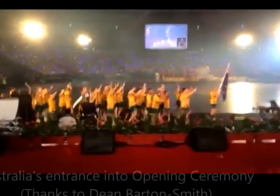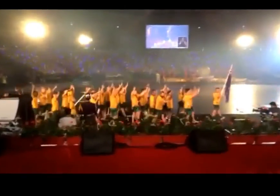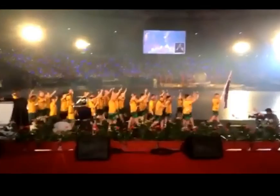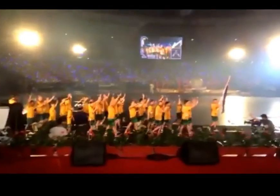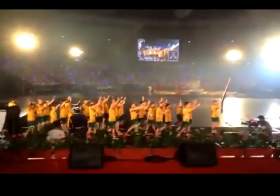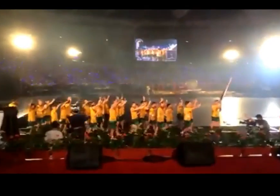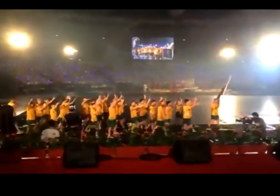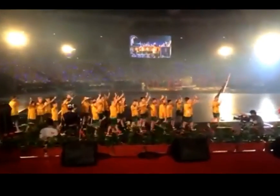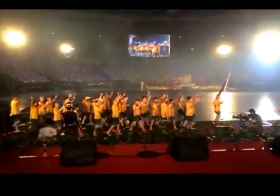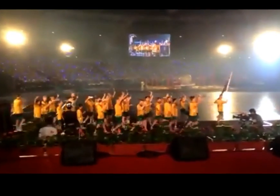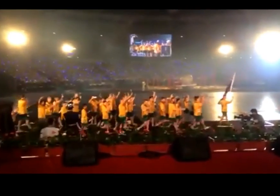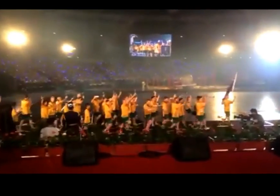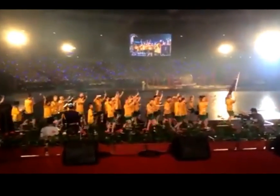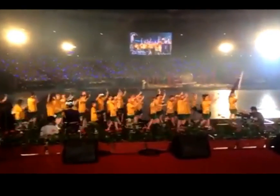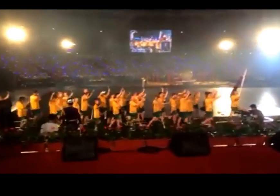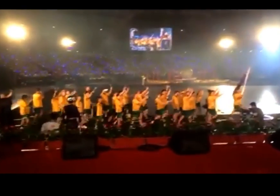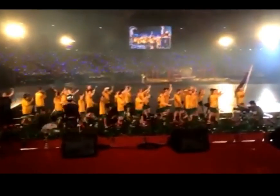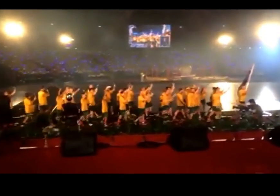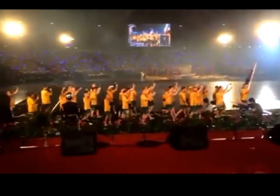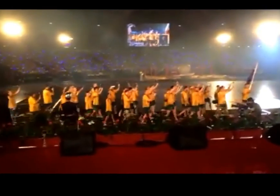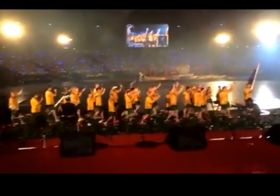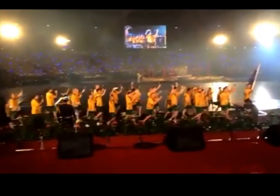第一支代表队，澳洲代表队进场。 Australia, welcome to Taiwan.